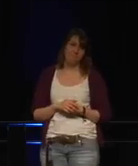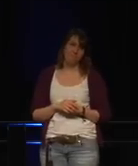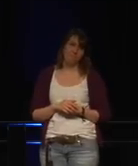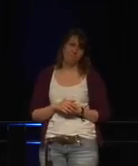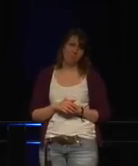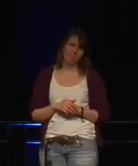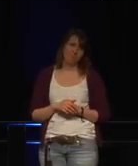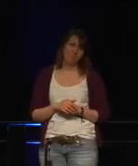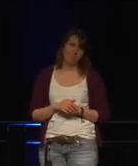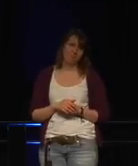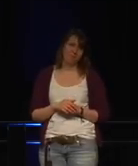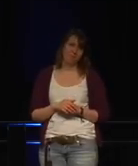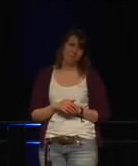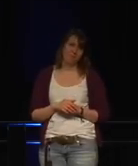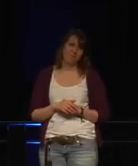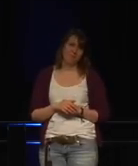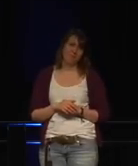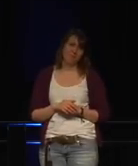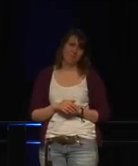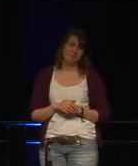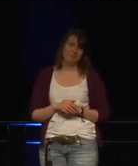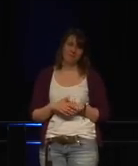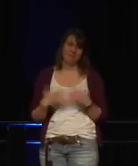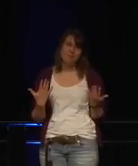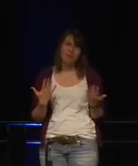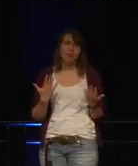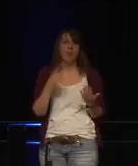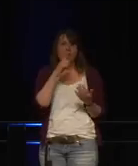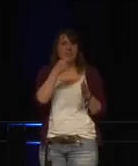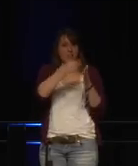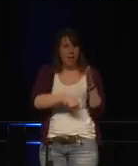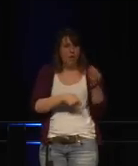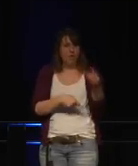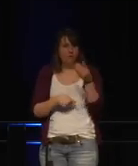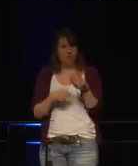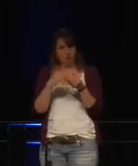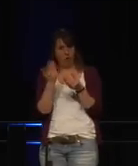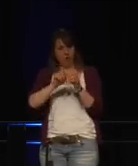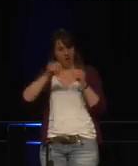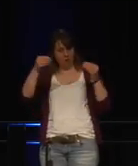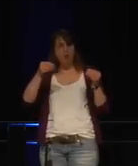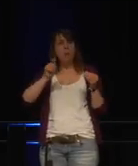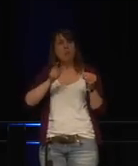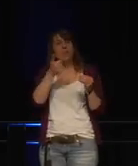risas en el público. And if you forgot to change it, y si olvidaste cambiarla,